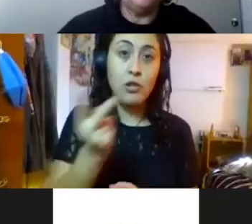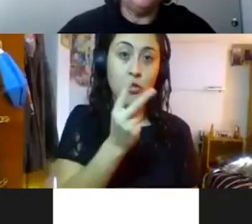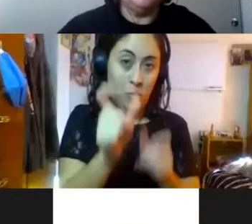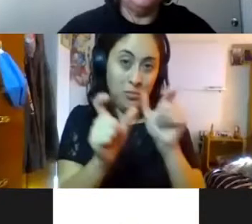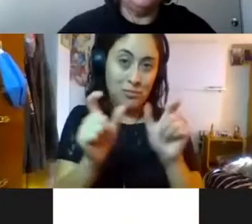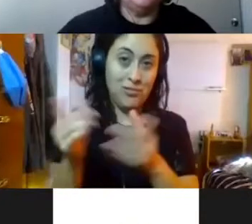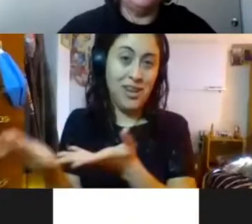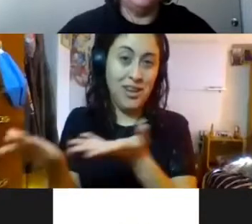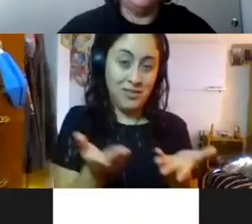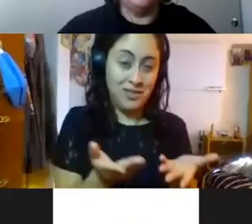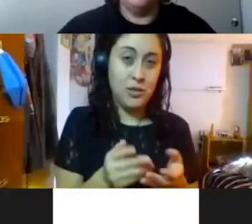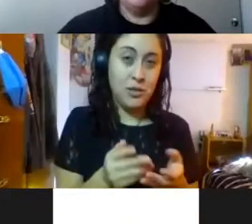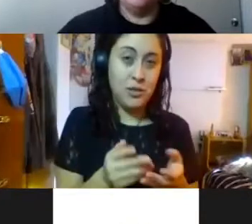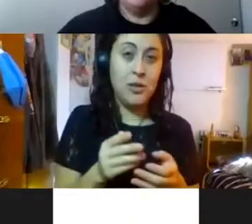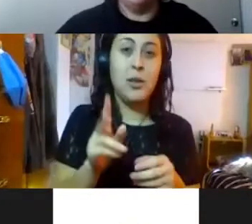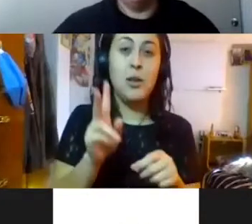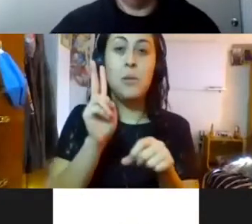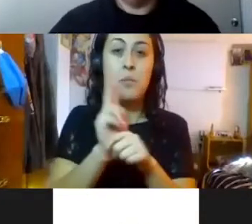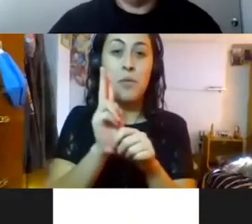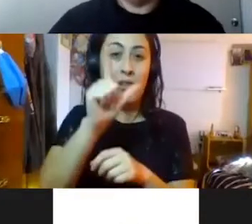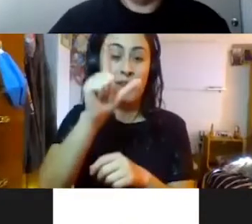acá, a Lorena y a Juan Luis.